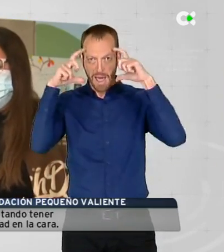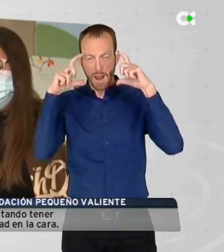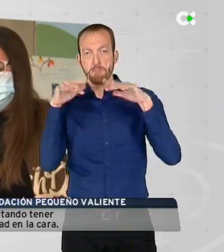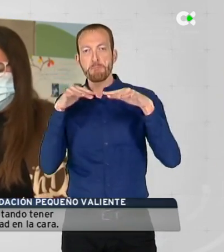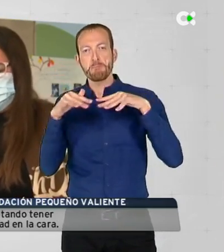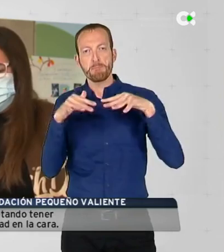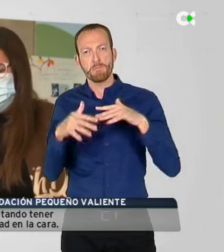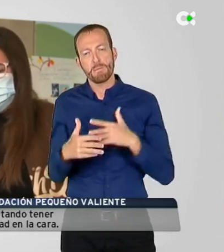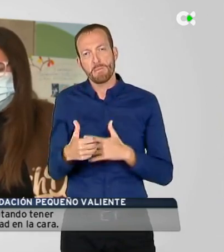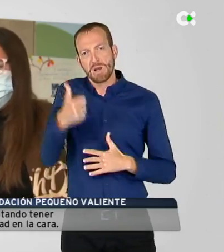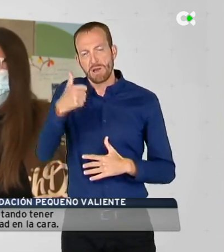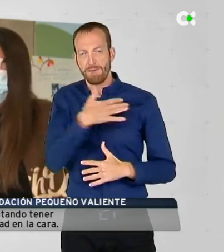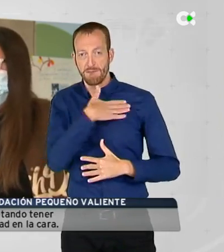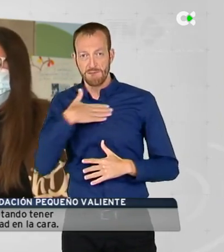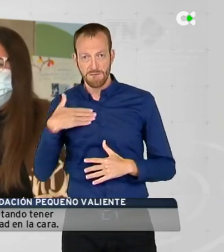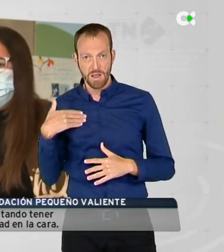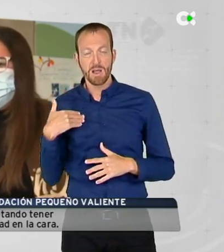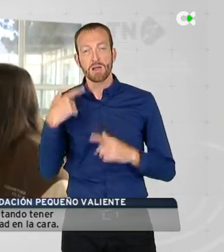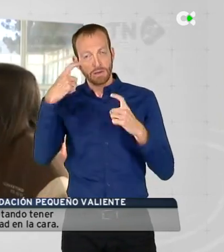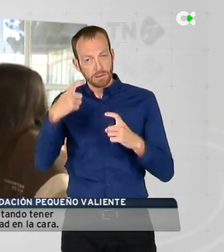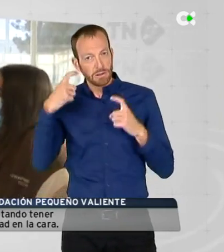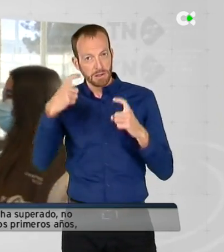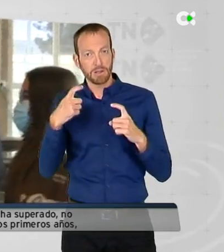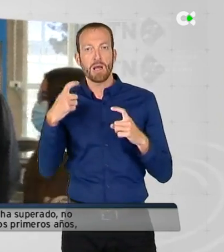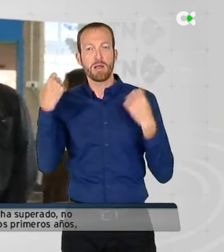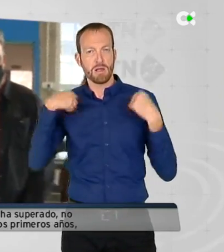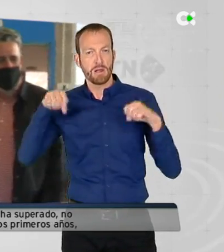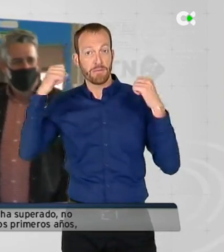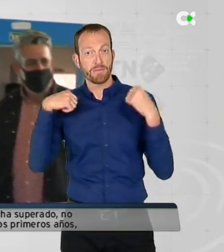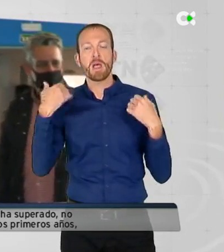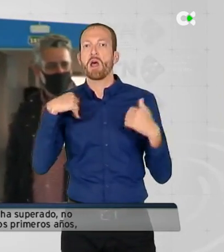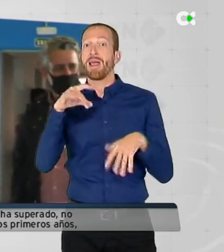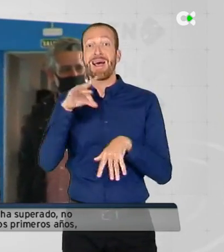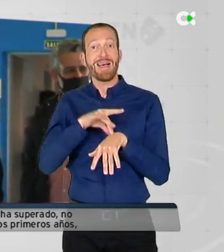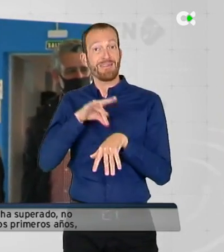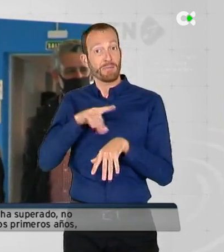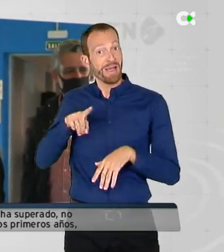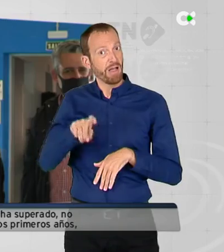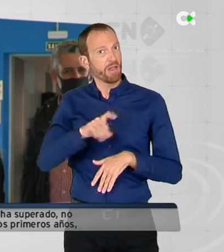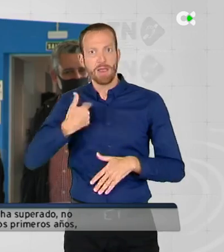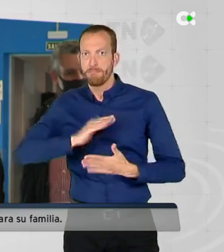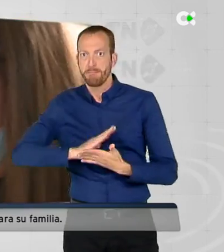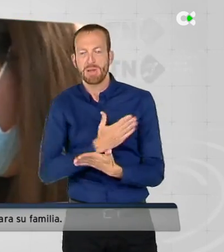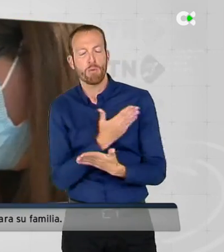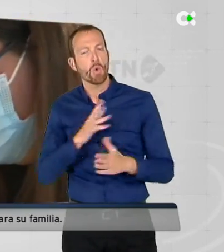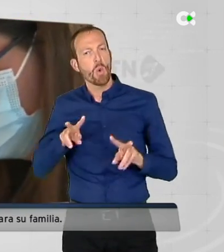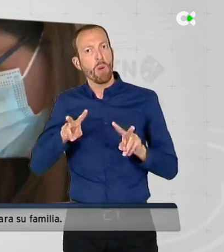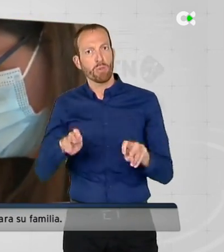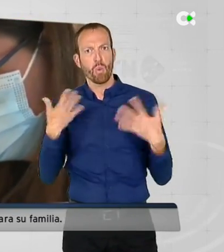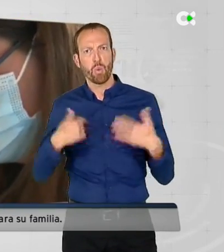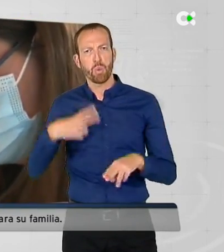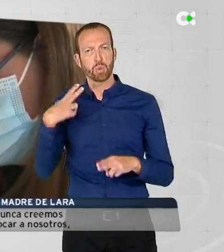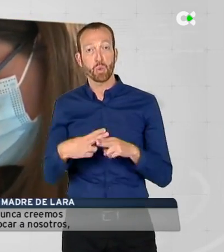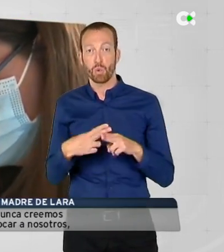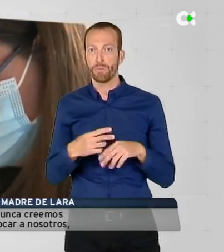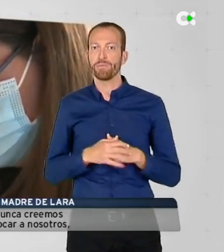movilidad en la cara. Y aunque ya lo ha superado, no es fácil olvidar los primeros años, sobre todo para su familia.